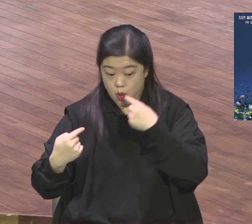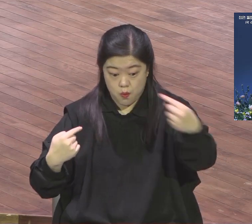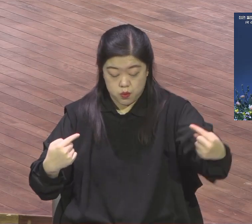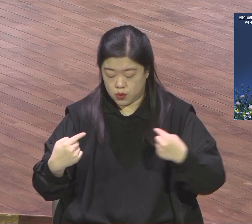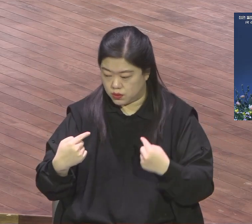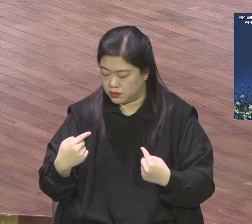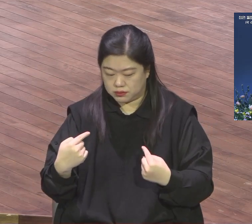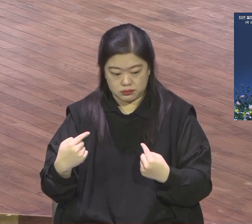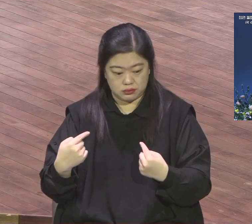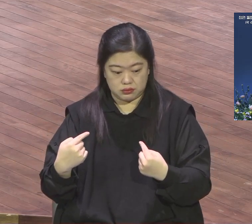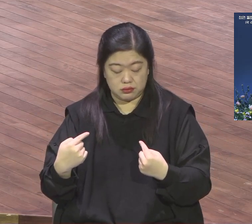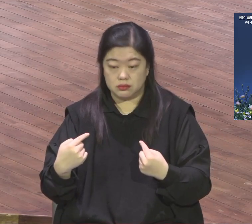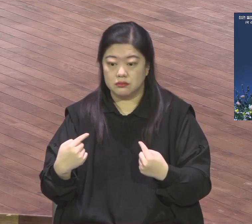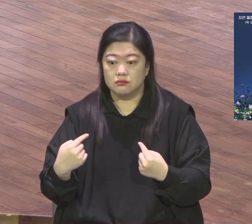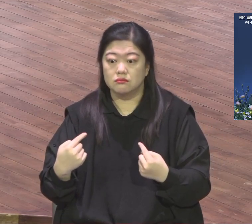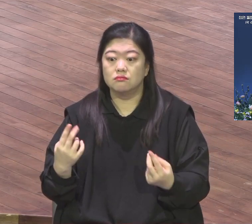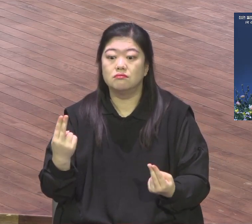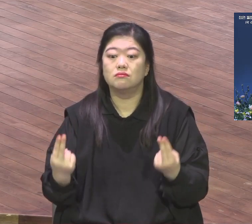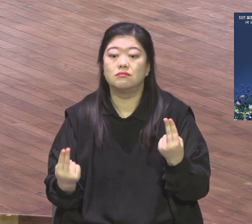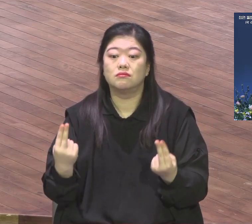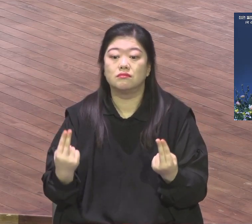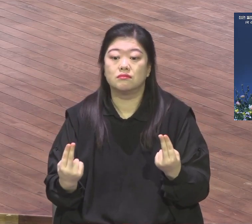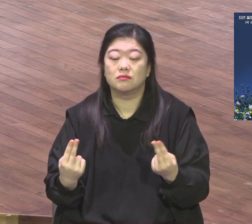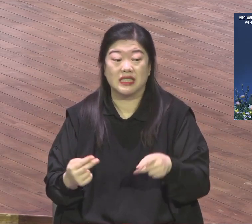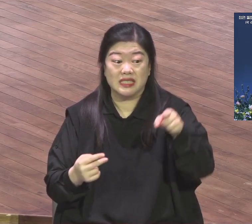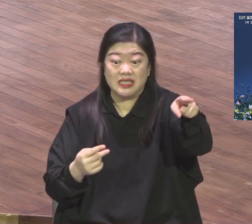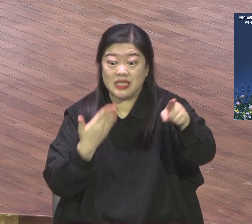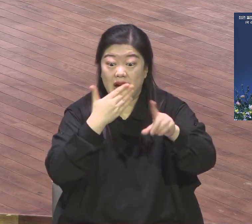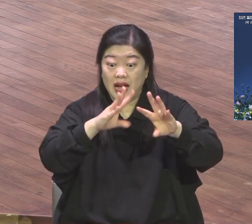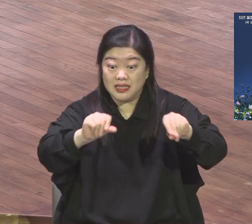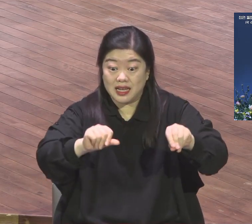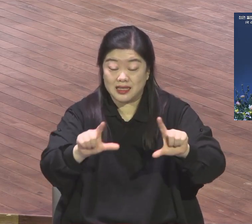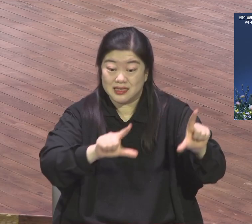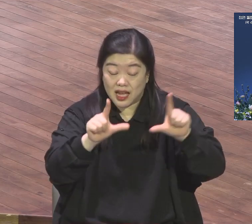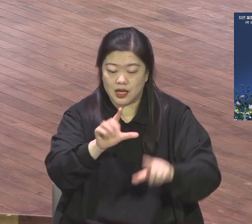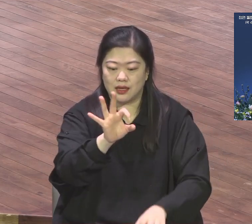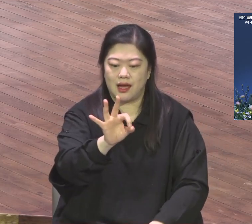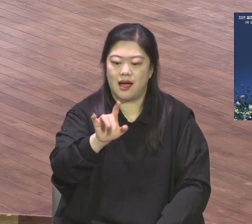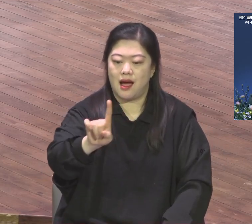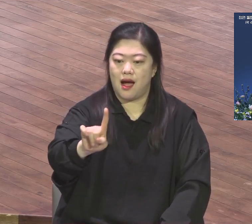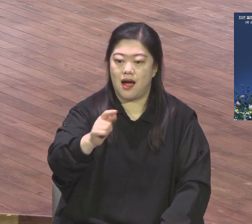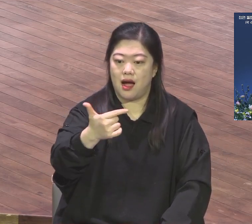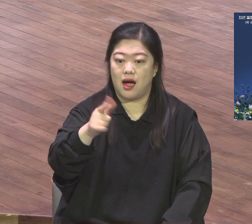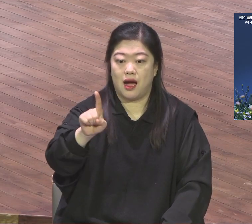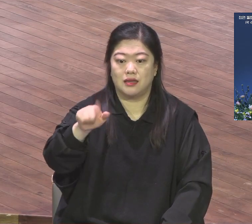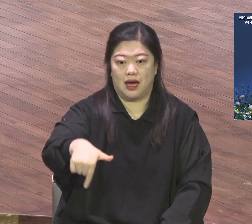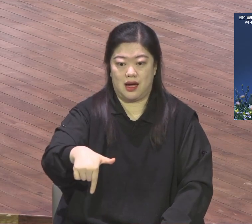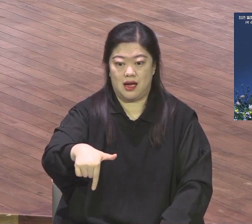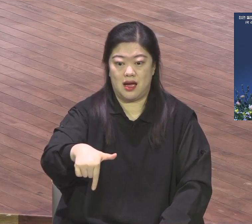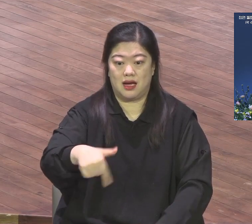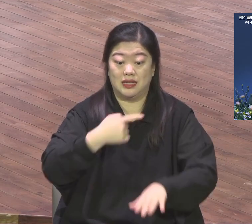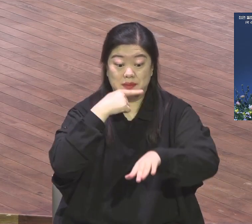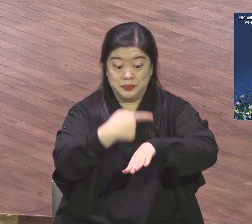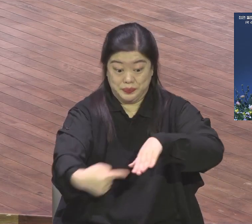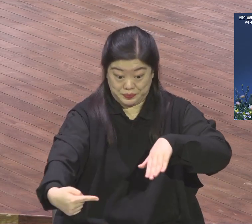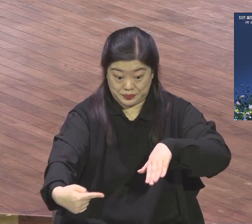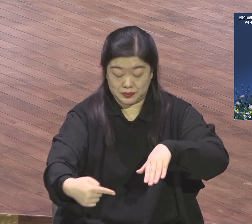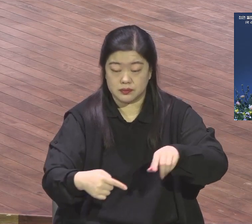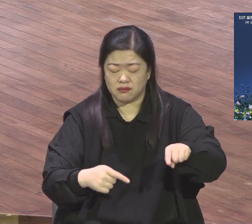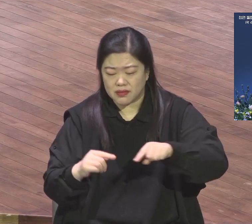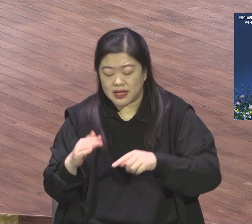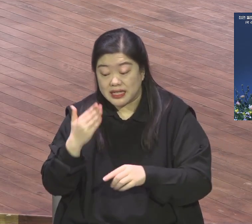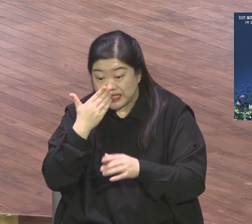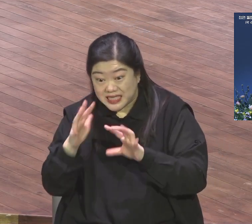그런데 이 지금 아낙 자손들 이 거인들입니다. 아예 체질 자체가 체형